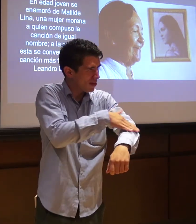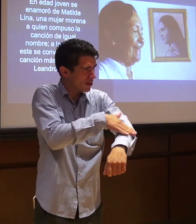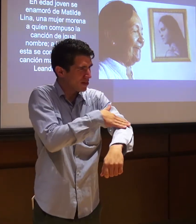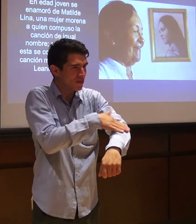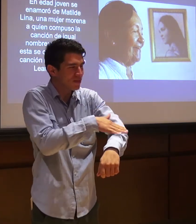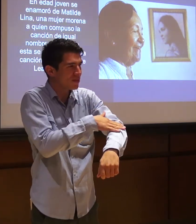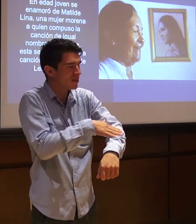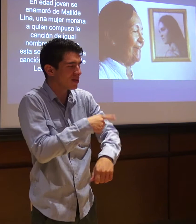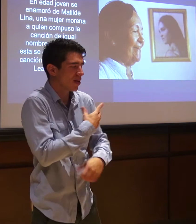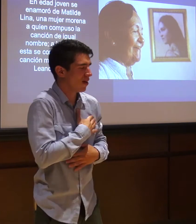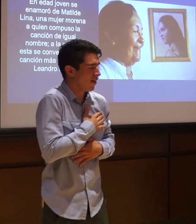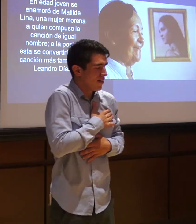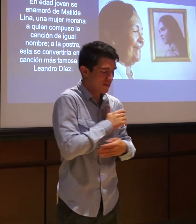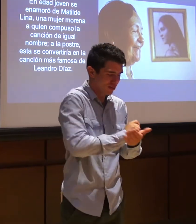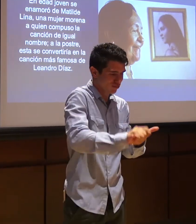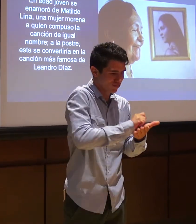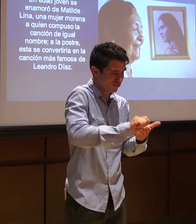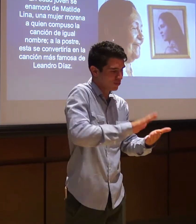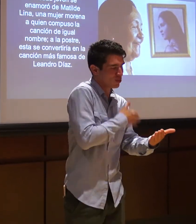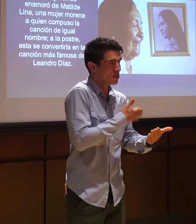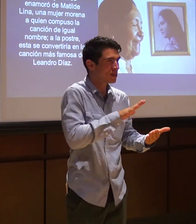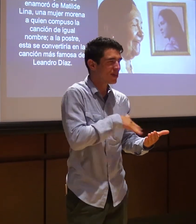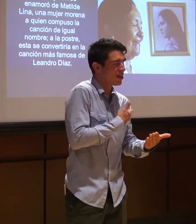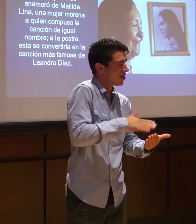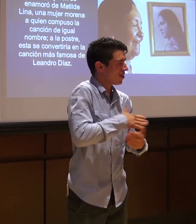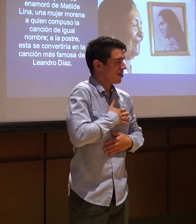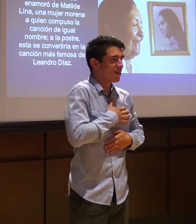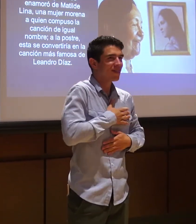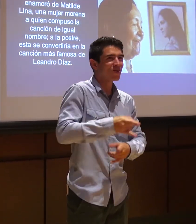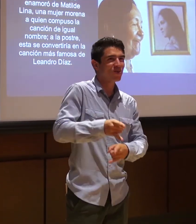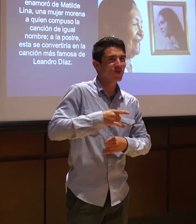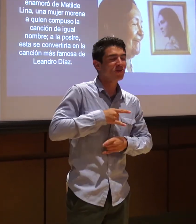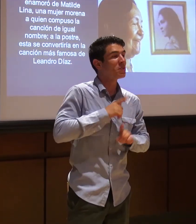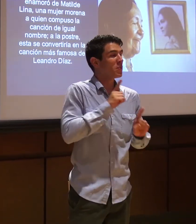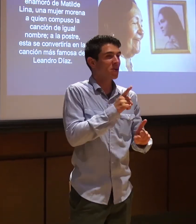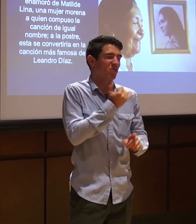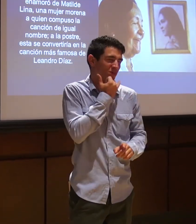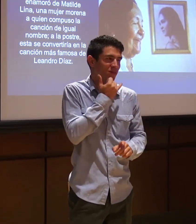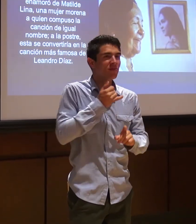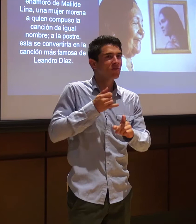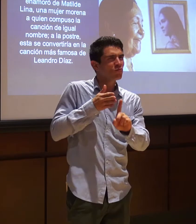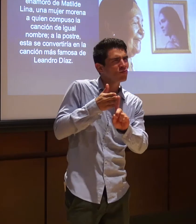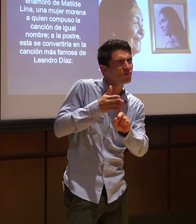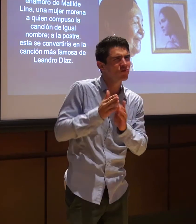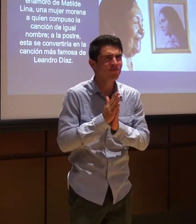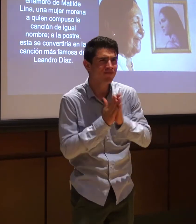Era una mujer morena, y él estuvo muy enamorado de ella toda su vida. Fue una fuente de